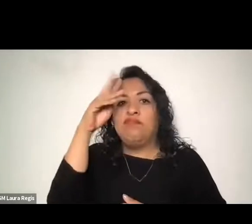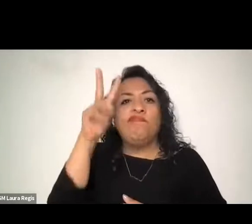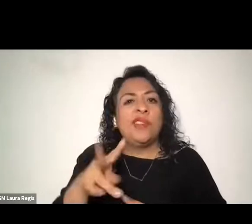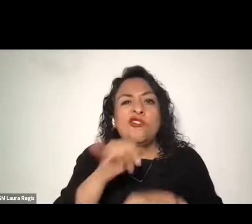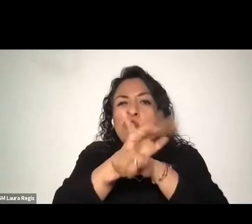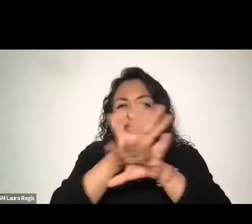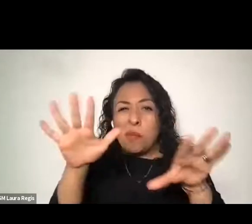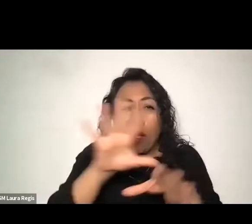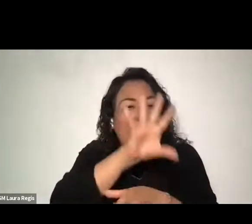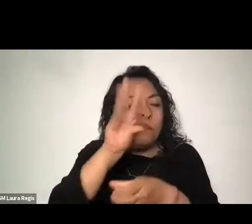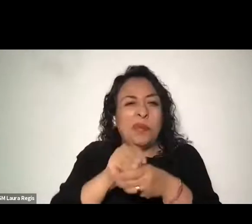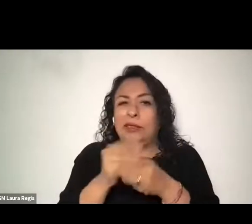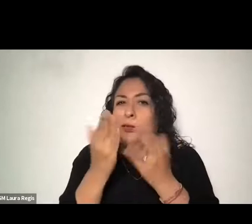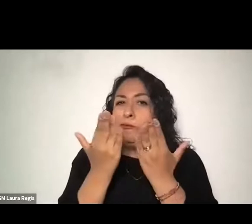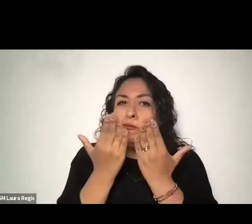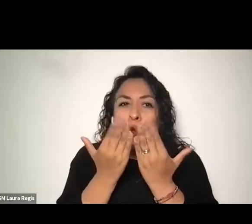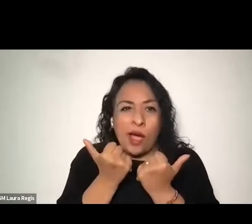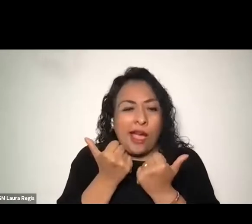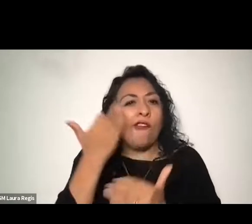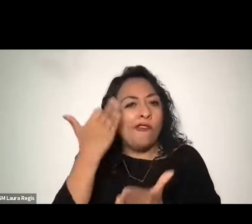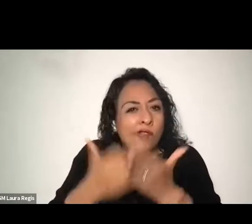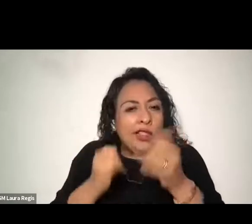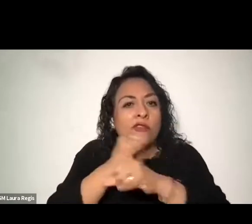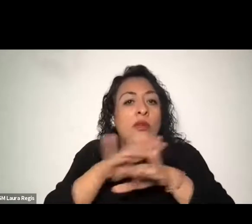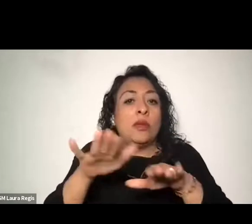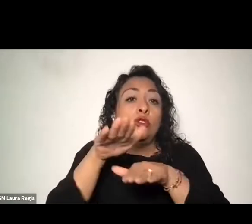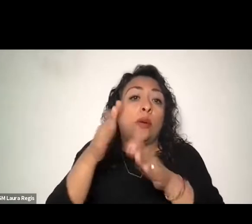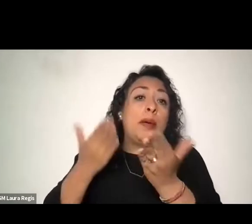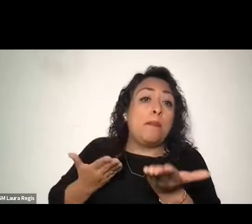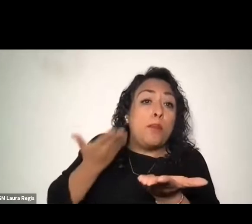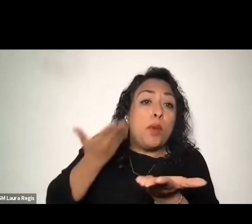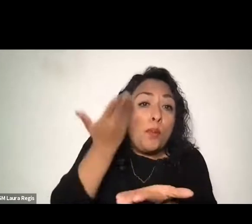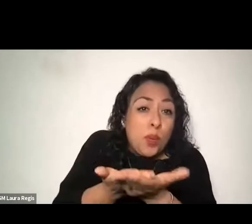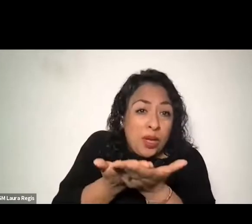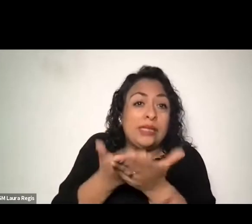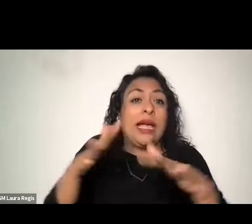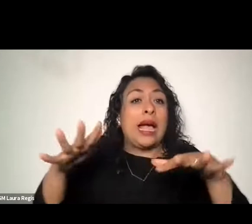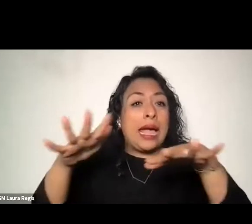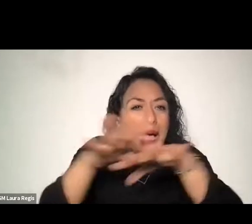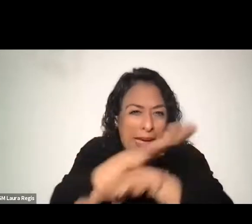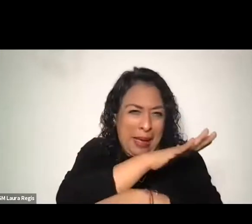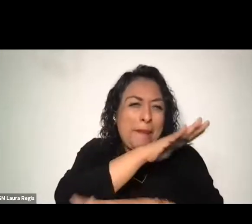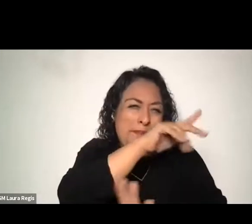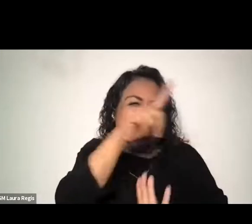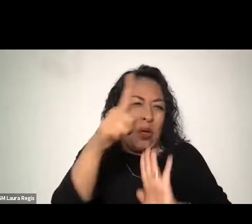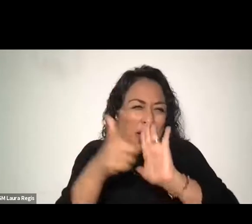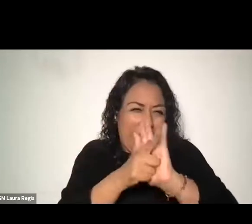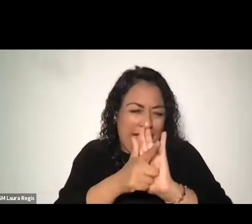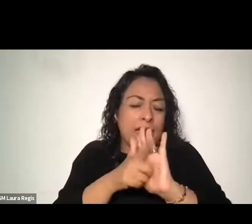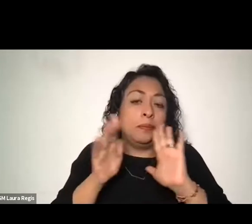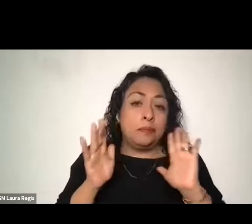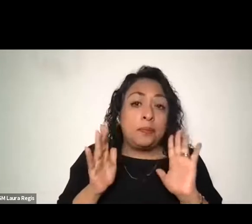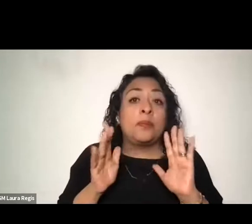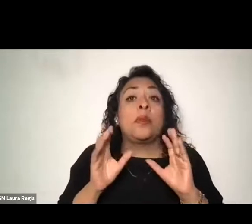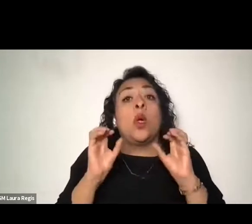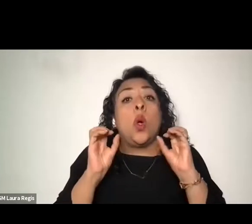información suficiente de lo que supone esta iniciativa de reforma, ni de